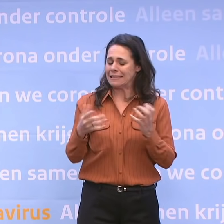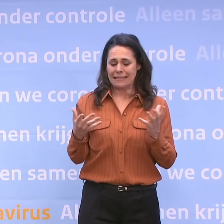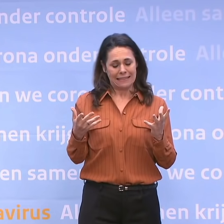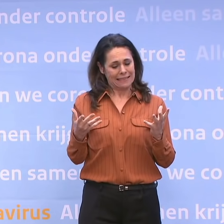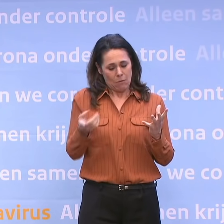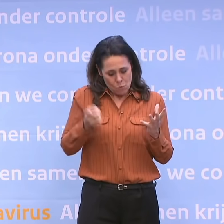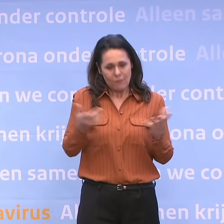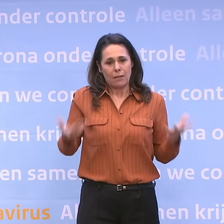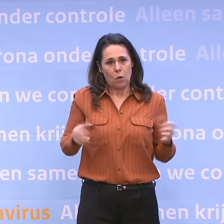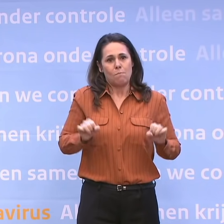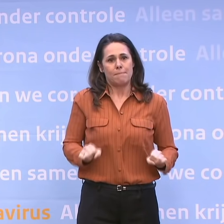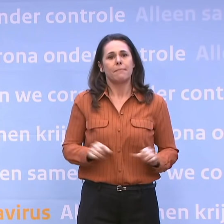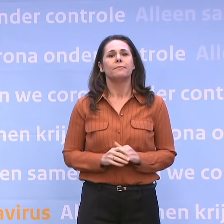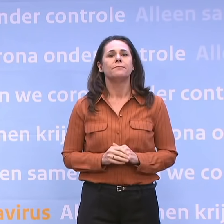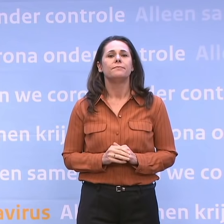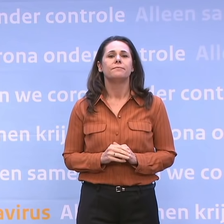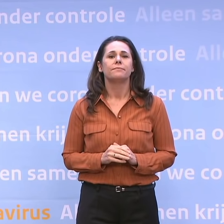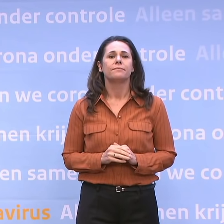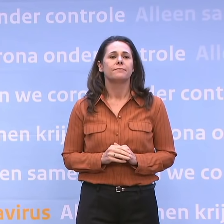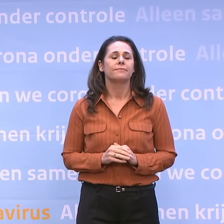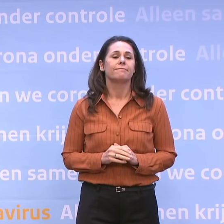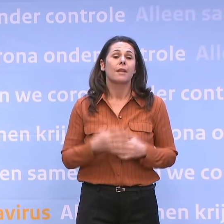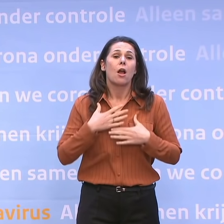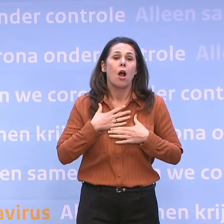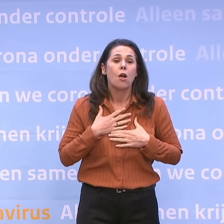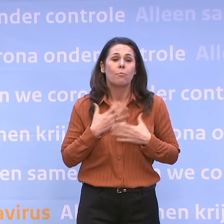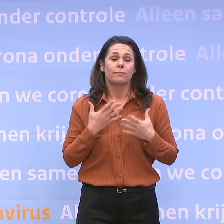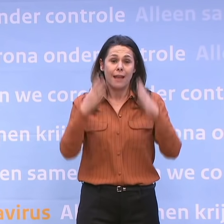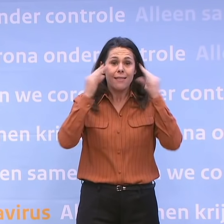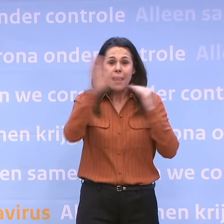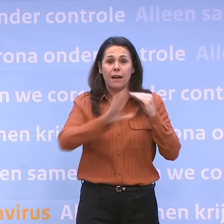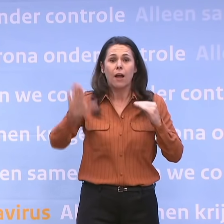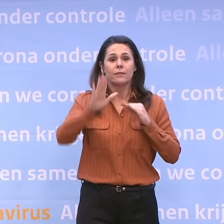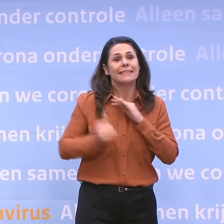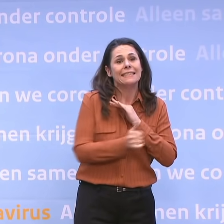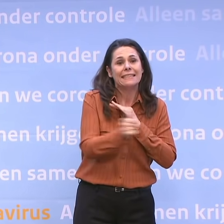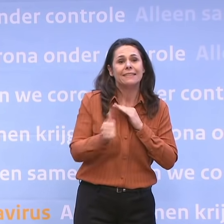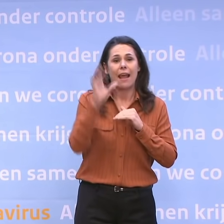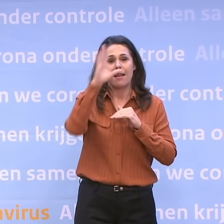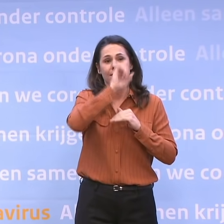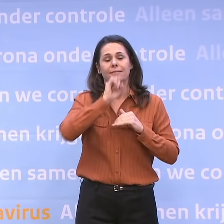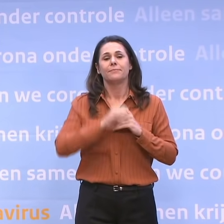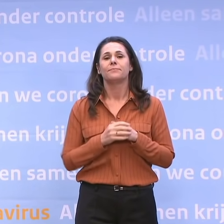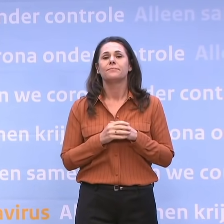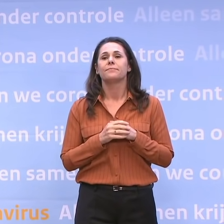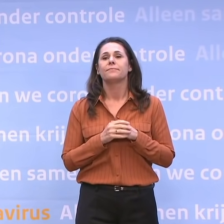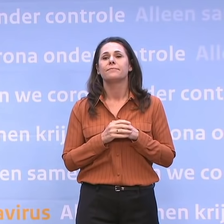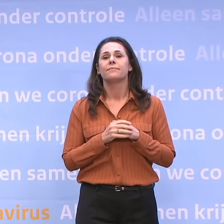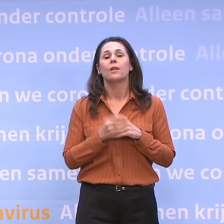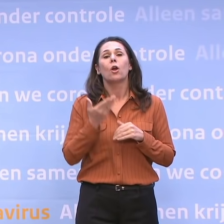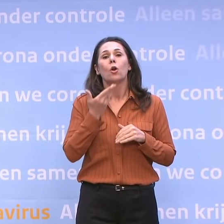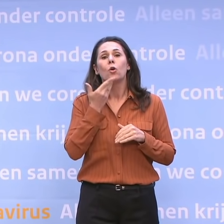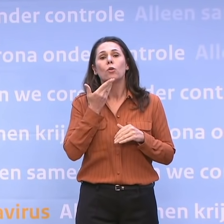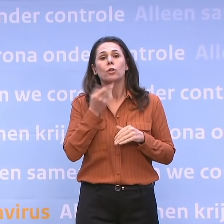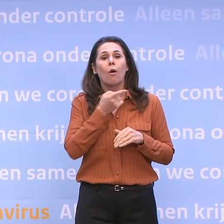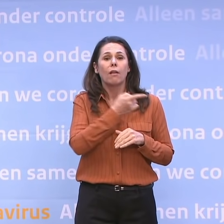ander besluit toe. Ik hoop dat iedereen in Nederland dat ook begrijpt. Hugo de Jonge zal zo direct een